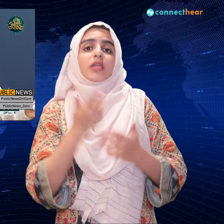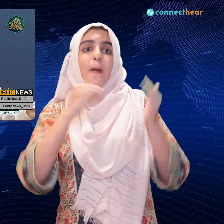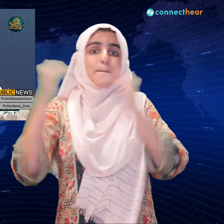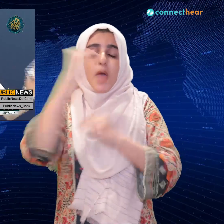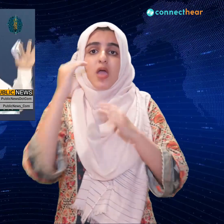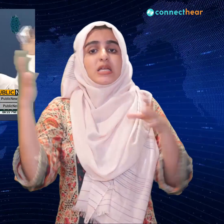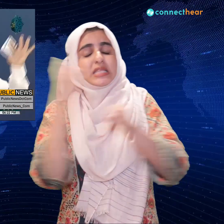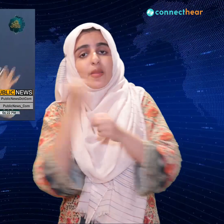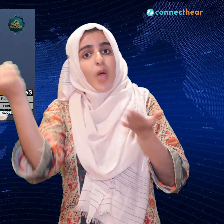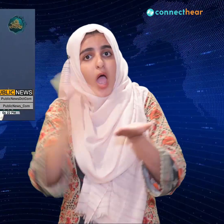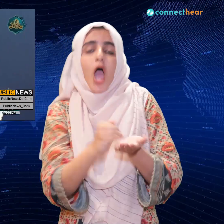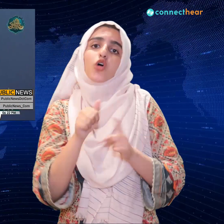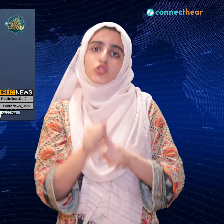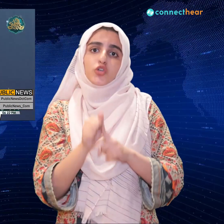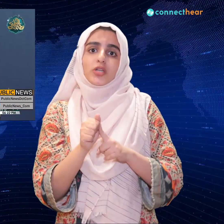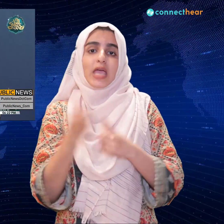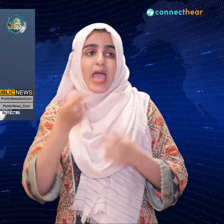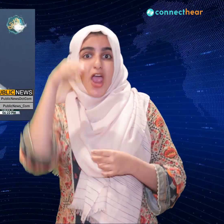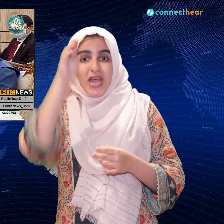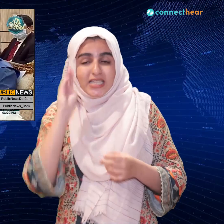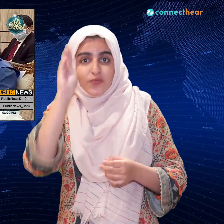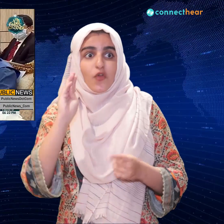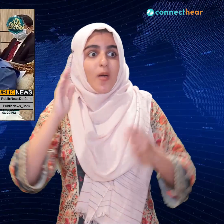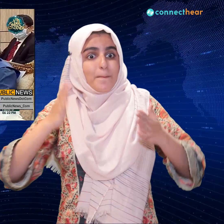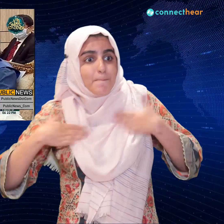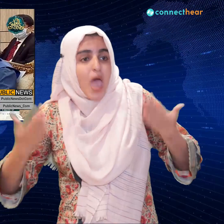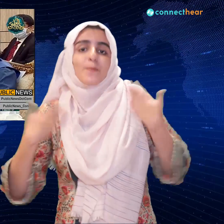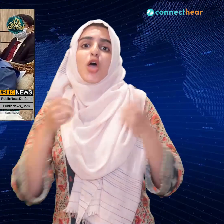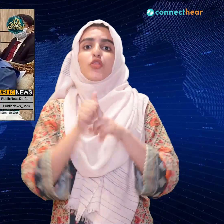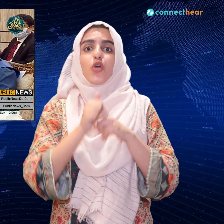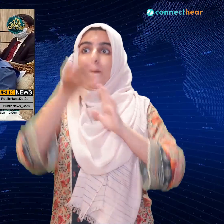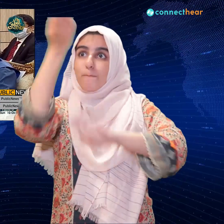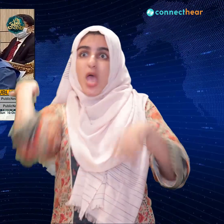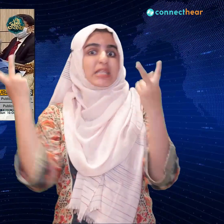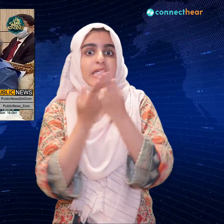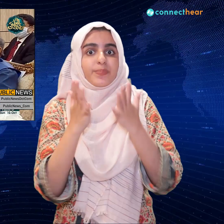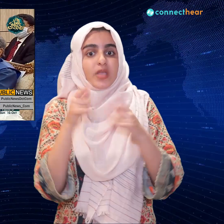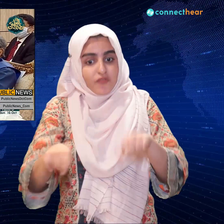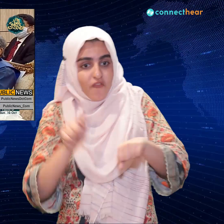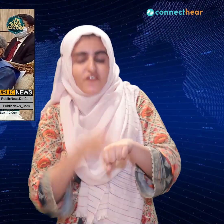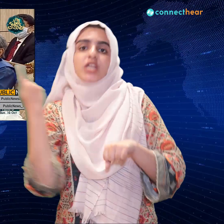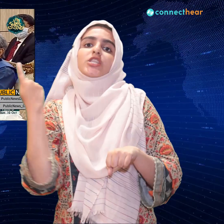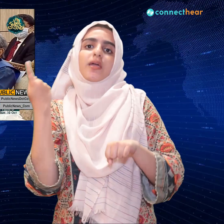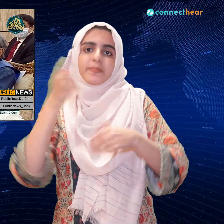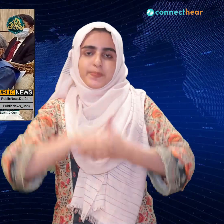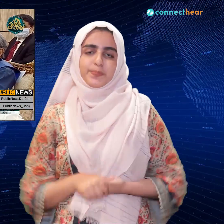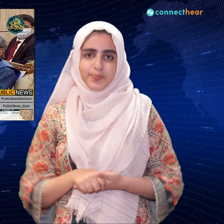حصہ لینا ہے ایک ایسا ربیع الاول بنانا ہے جو کبھی پاکستان کی تاریخ میں نہیں بنا. یہ تو